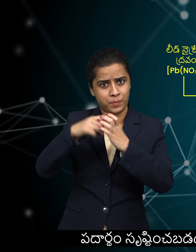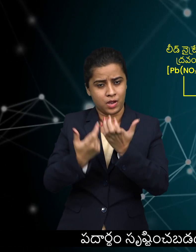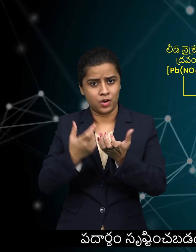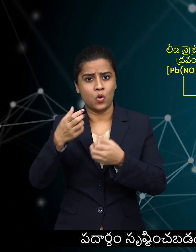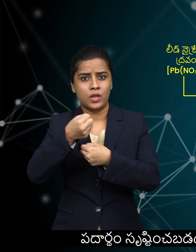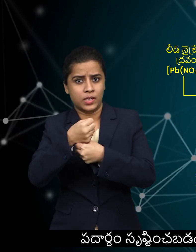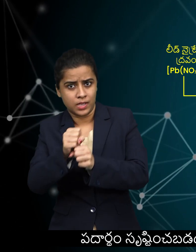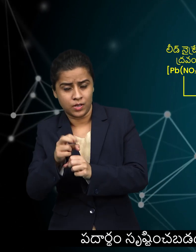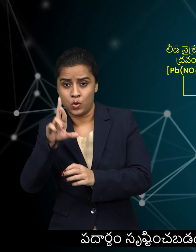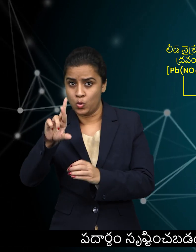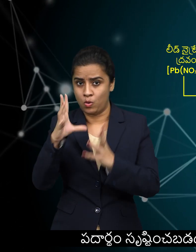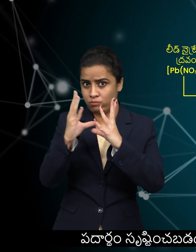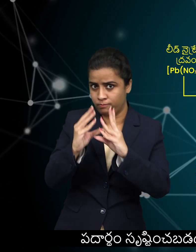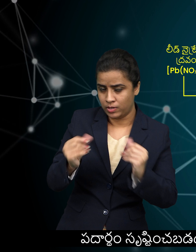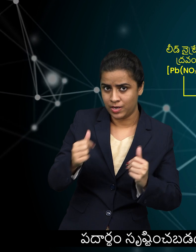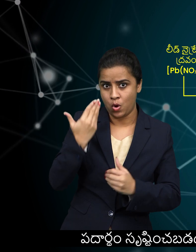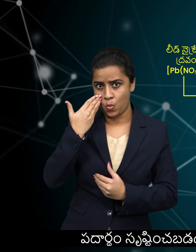చేయబడదు.